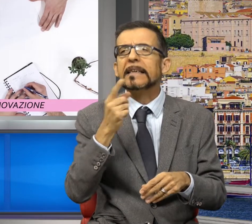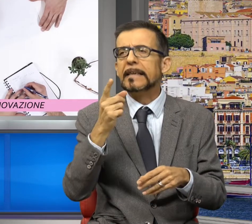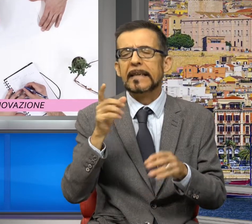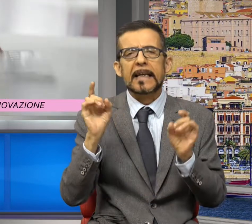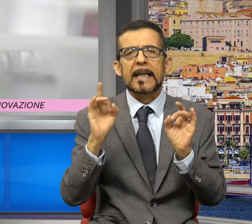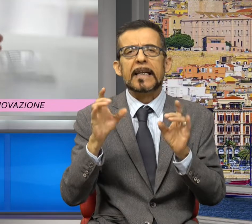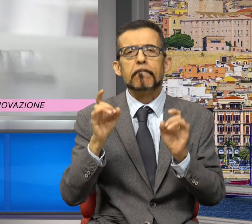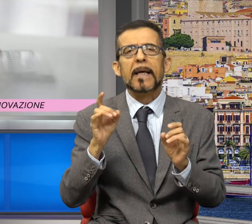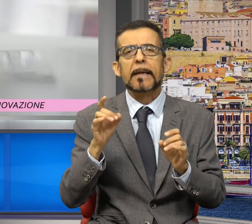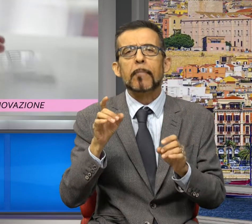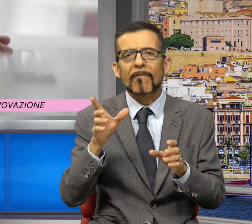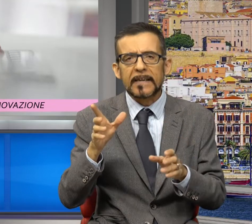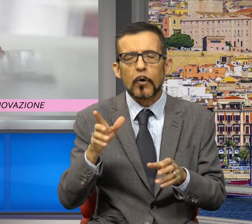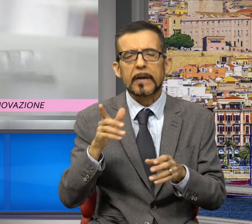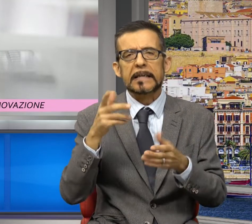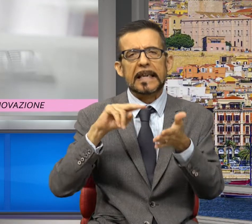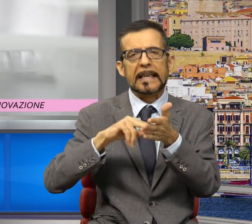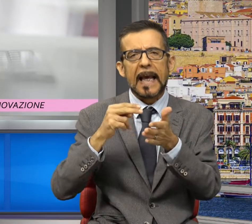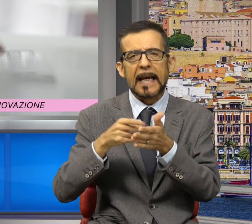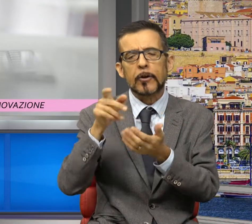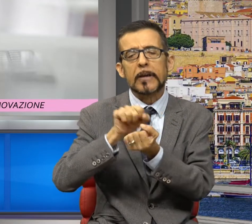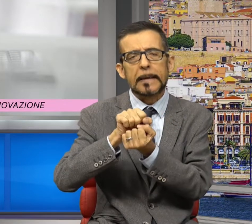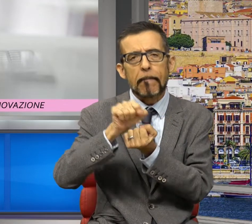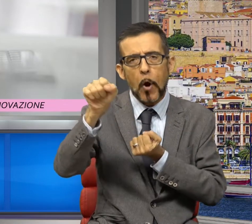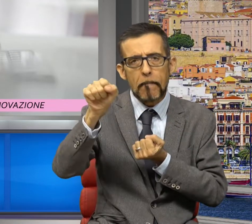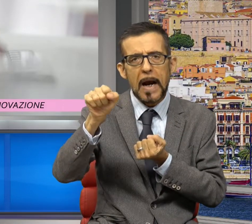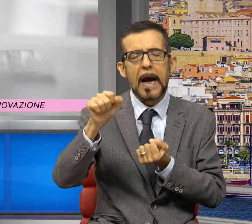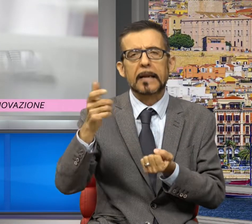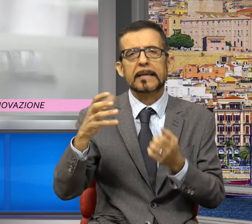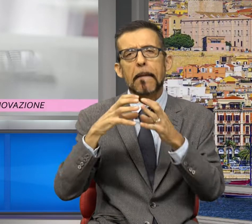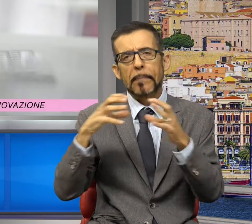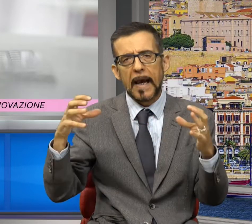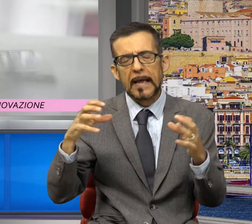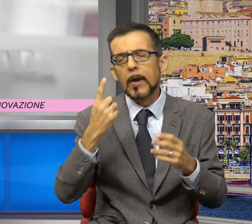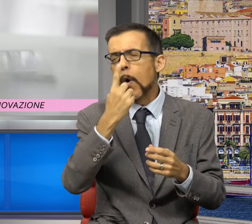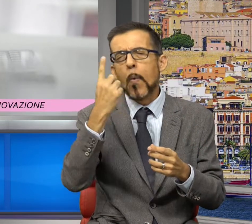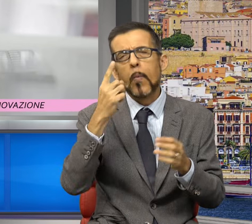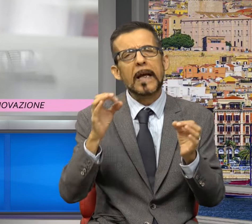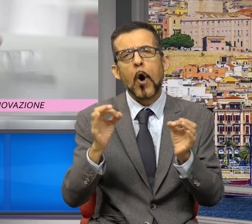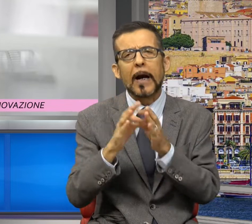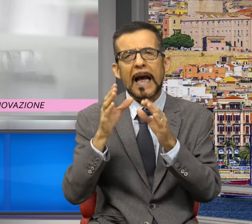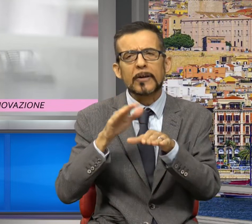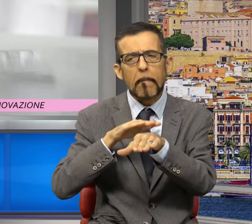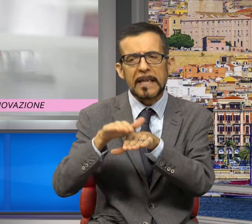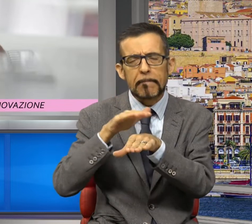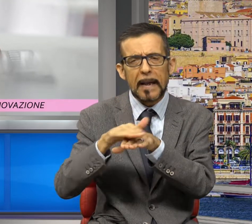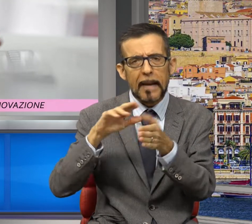nell'ICT e ai diplomati. Un'occasione unica per sperimentare con mano le tecnologie che stanno alla base della transizione digitale